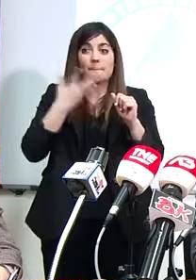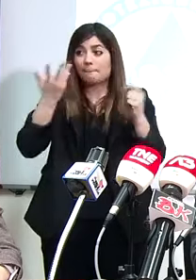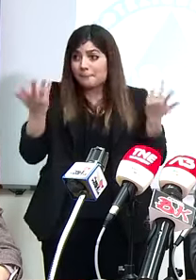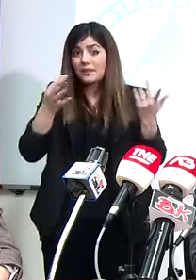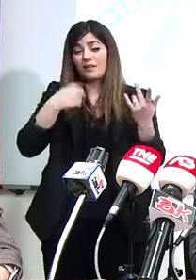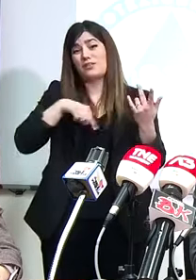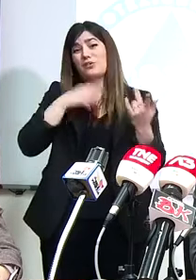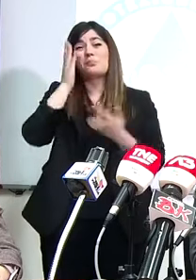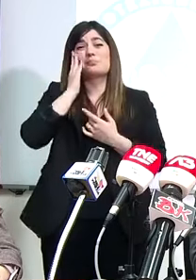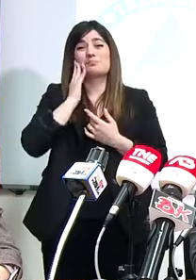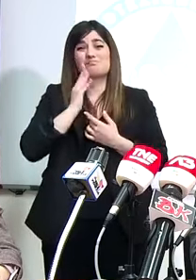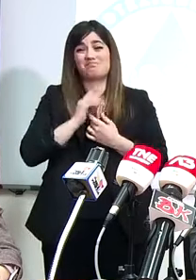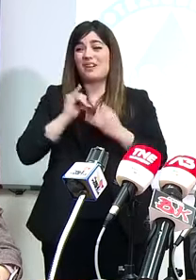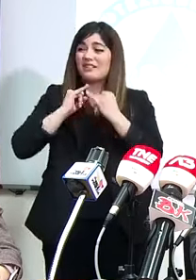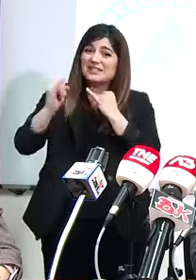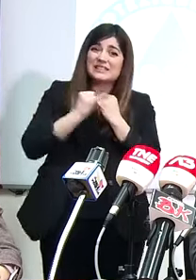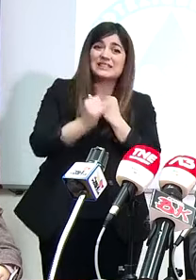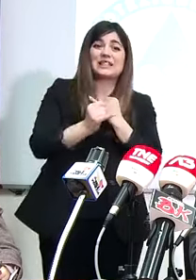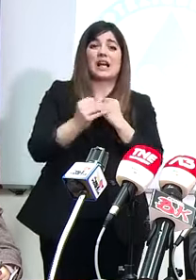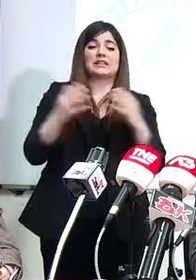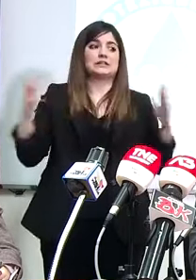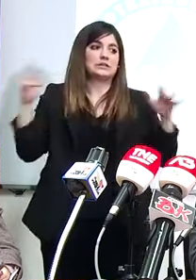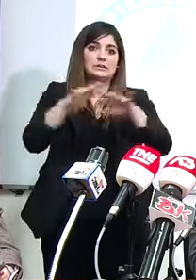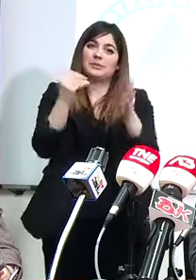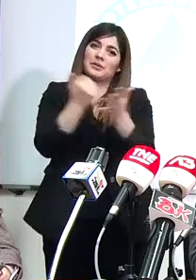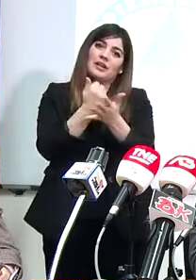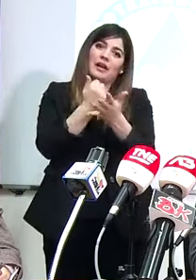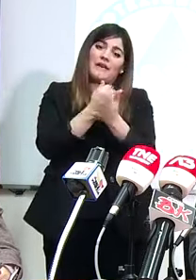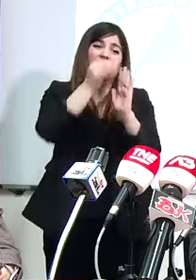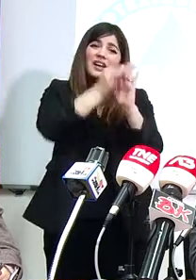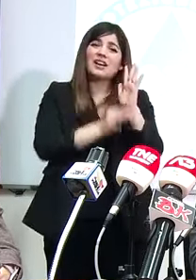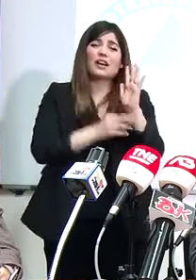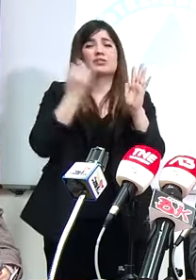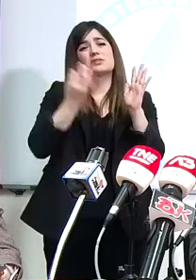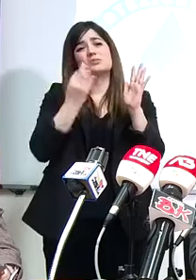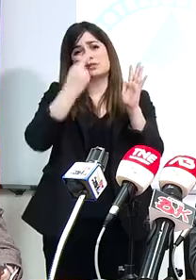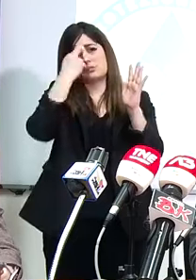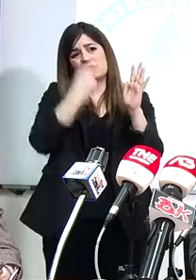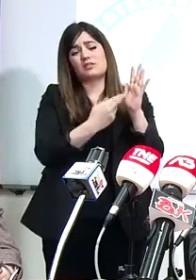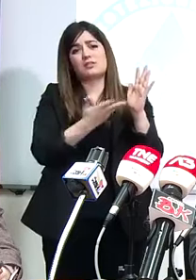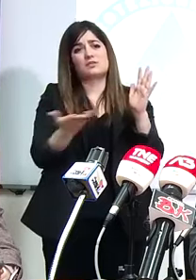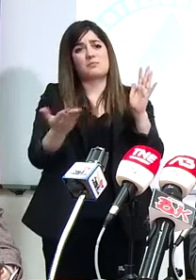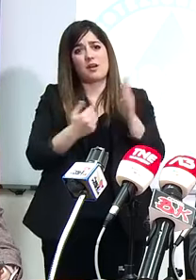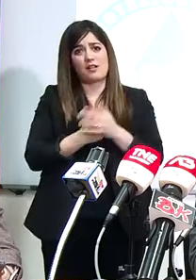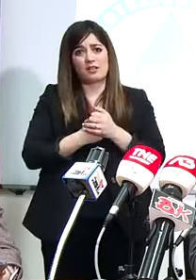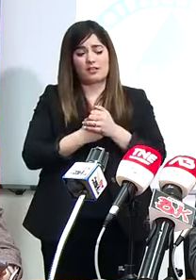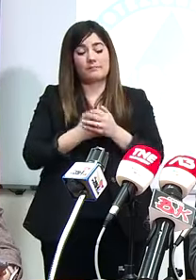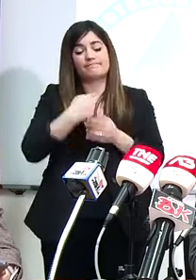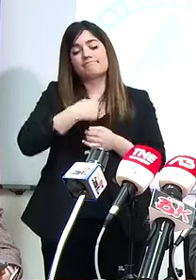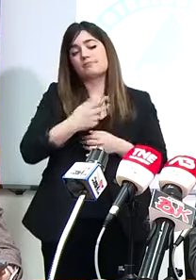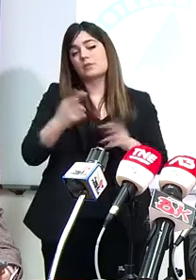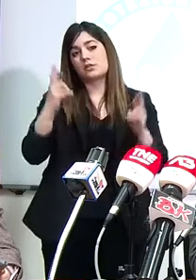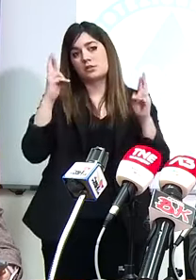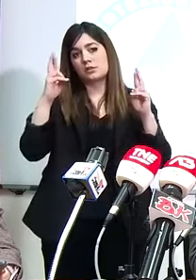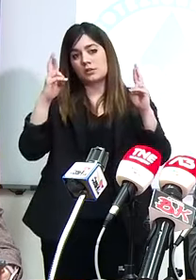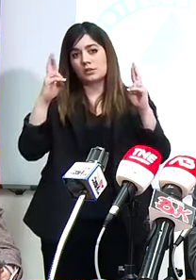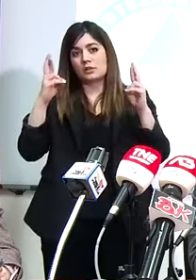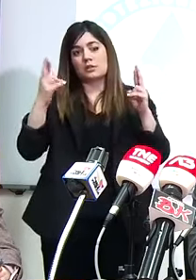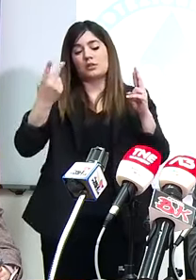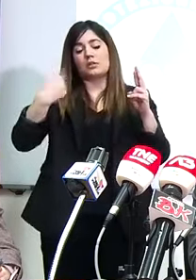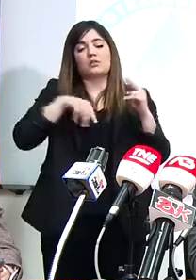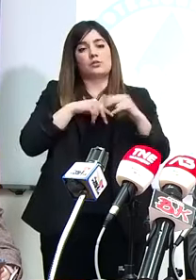evitiamo gli assembramenti era osserviamo le regole guardate io spero vivamente che si possa venirne